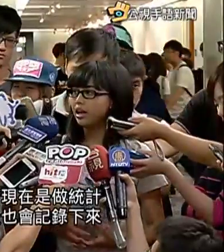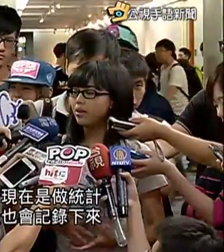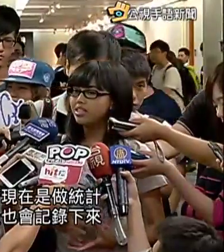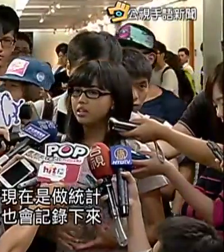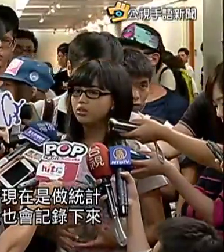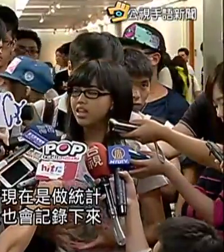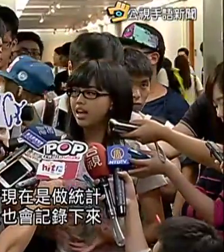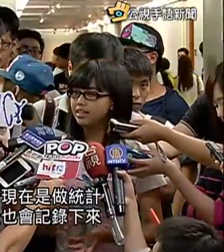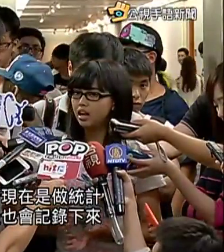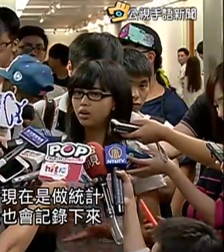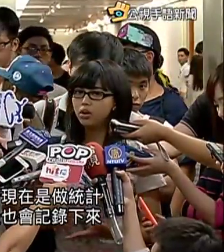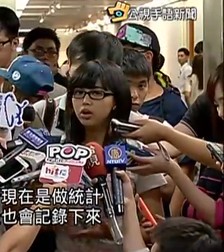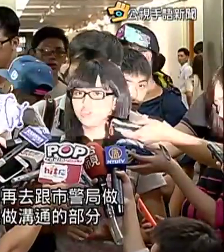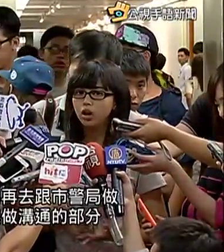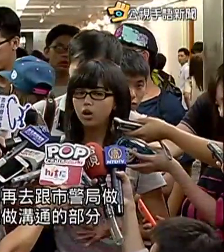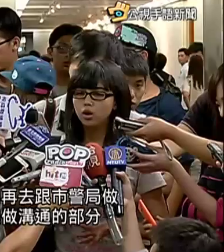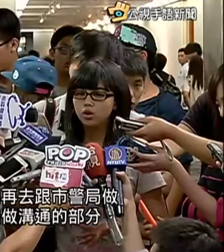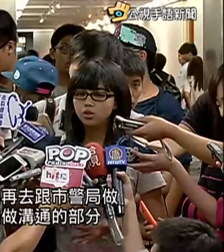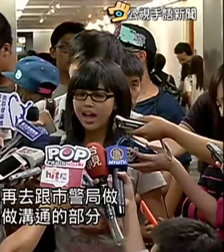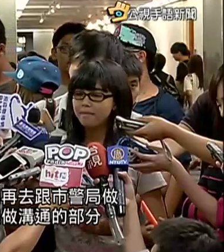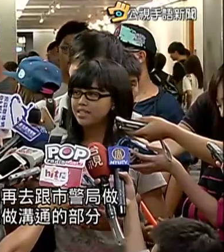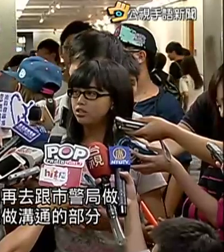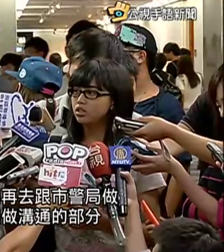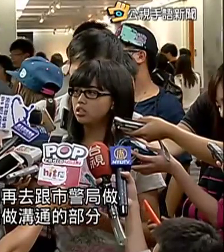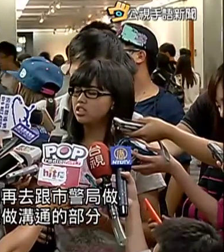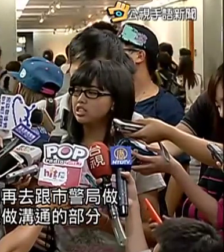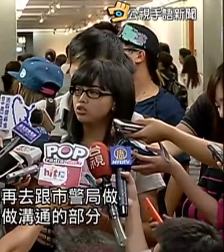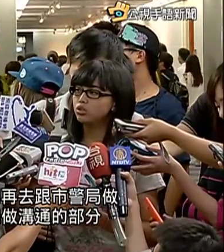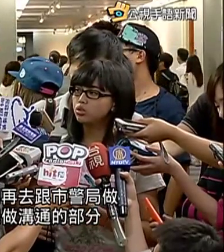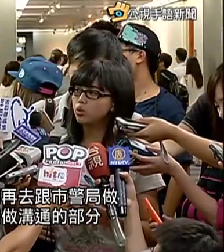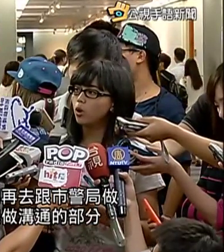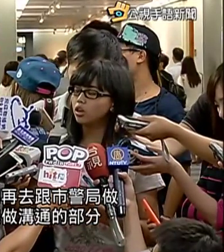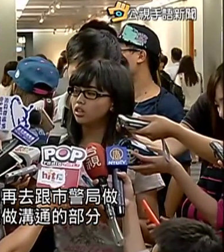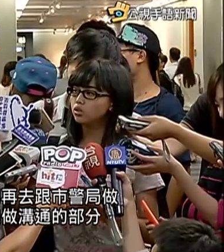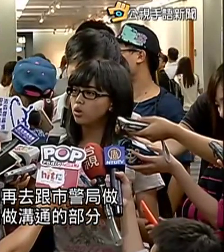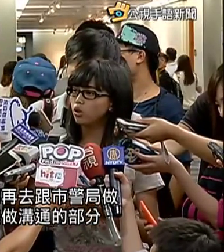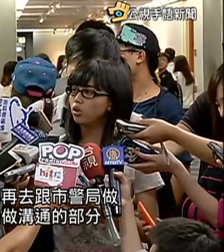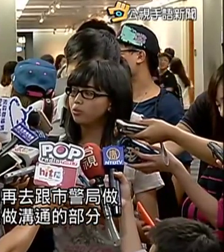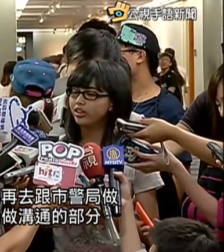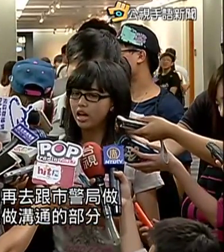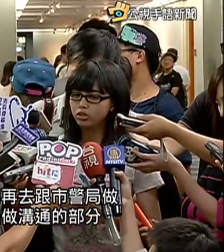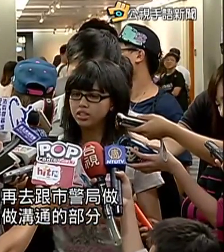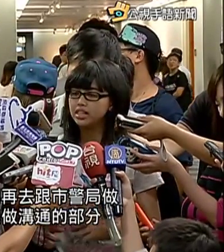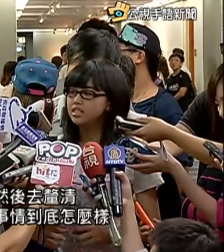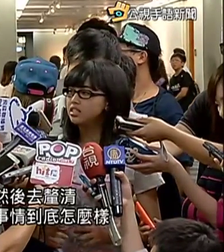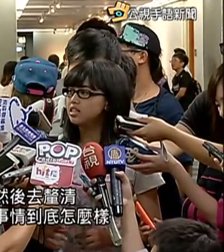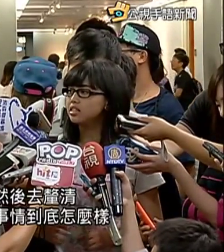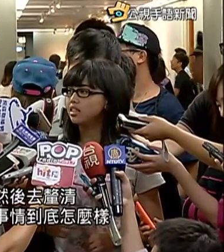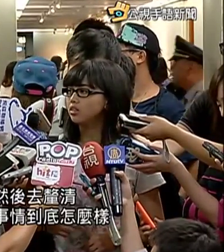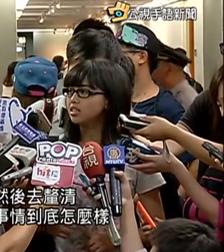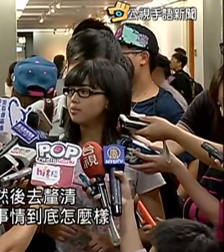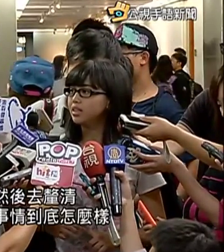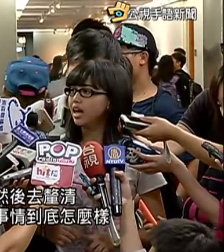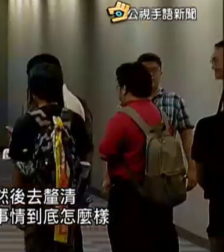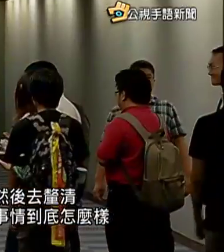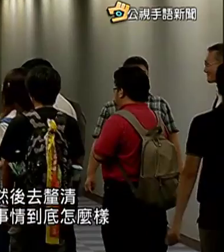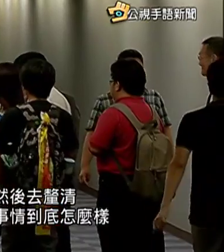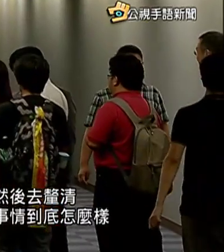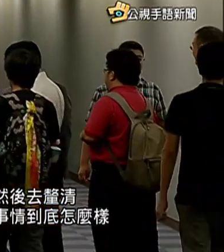会记录下来，然后由他们再去跟市警局做可能做沟通的部分，然后去厘清这件事情到底怎么样。 基于